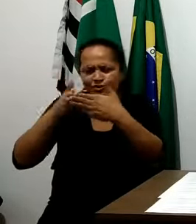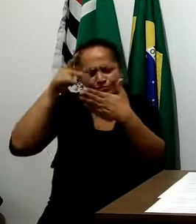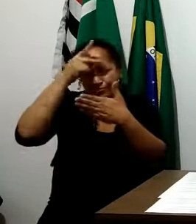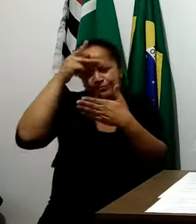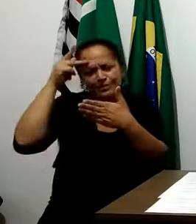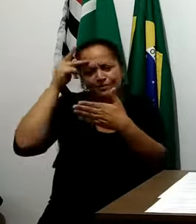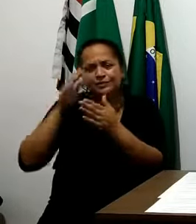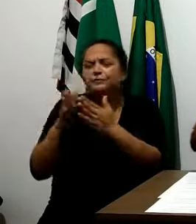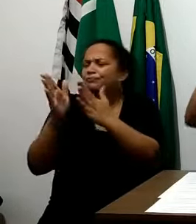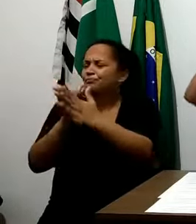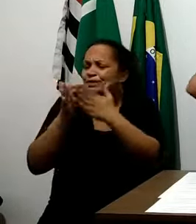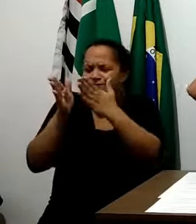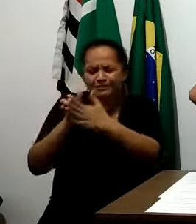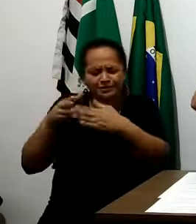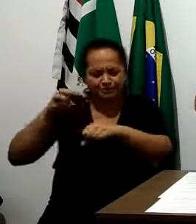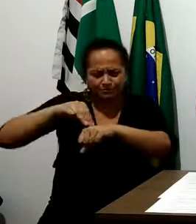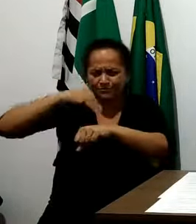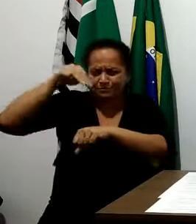pelos missionários,